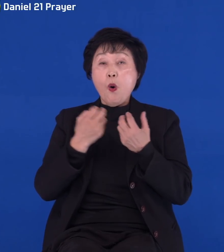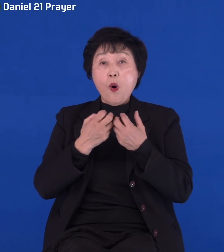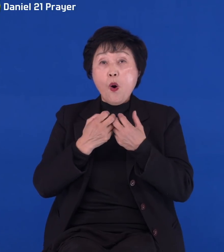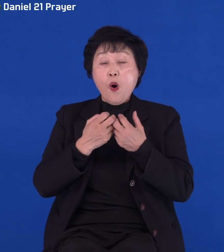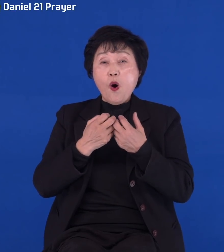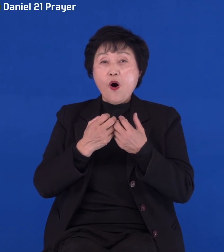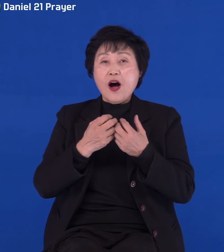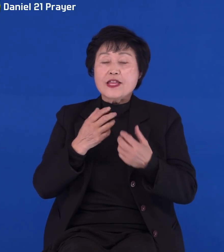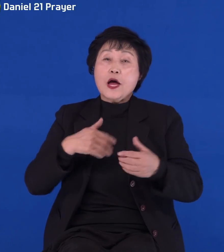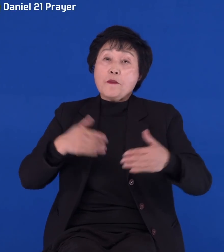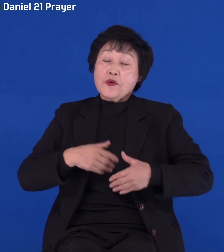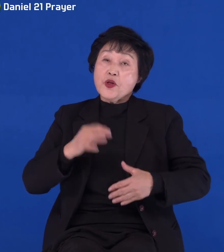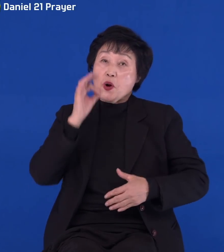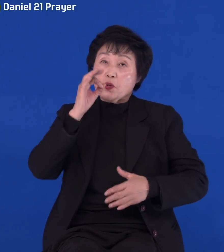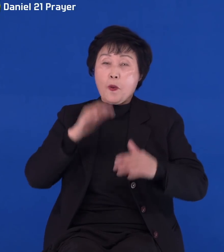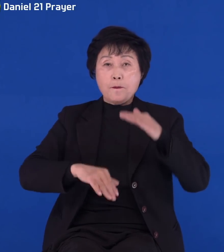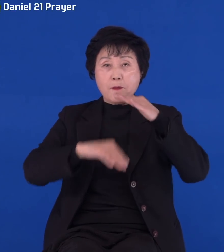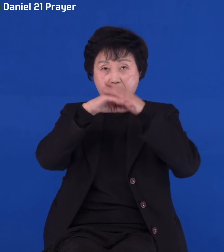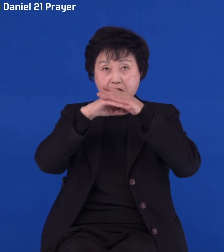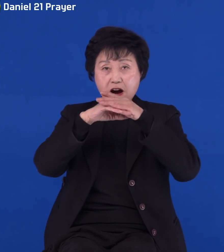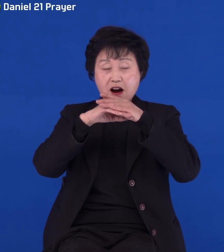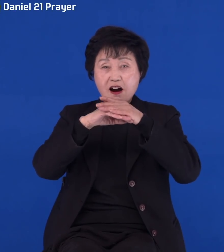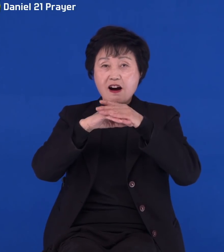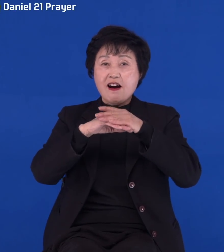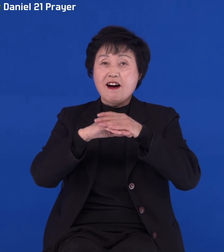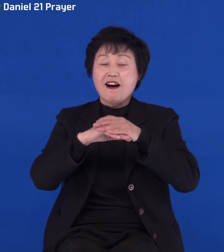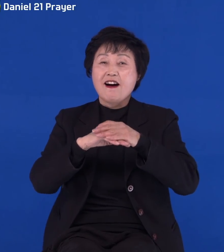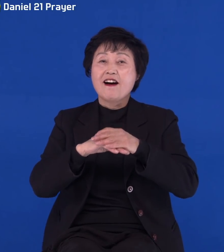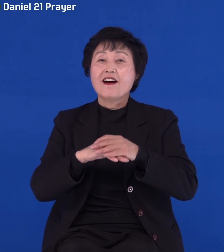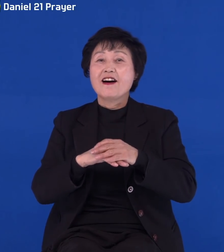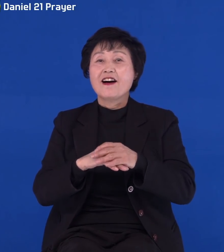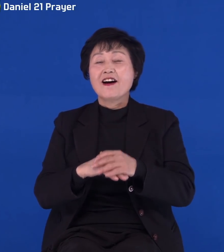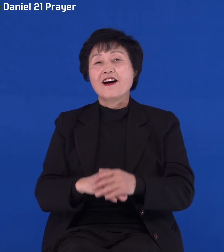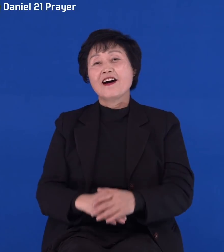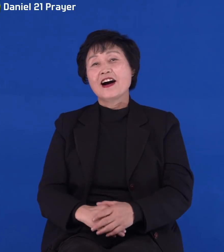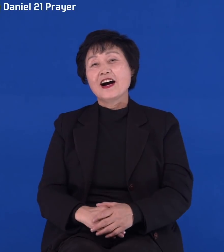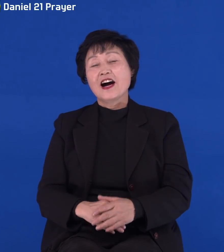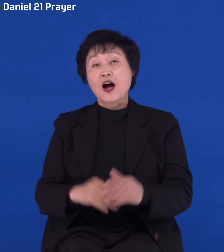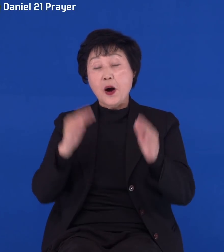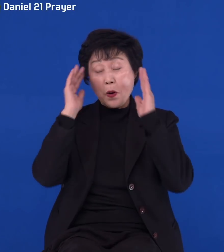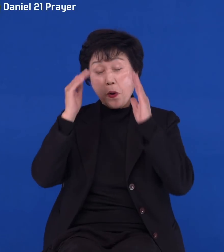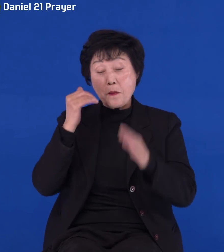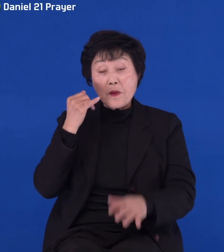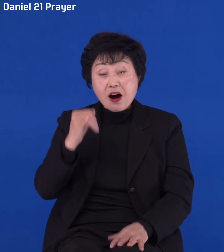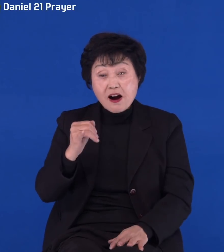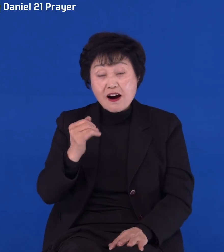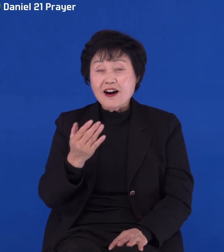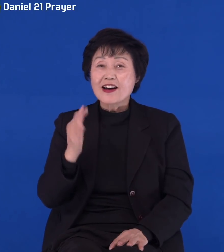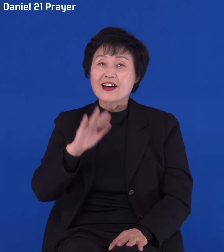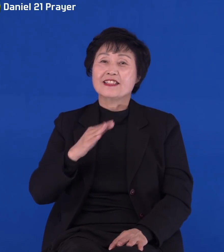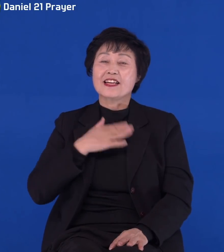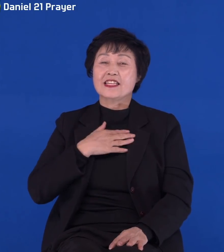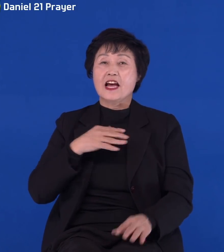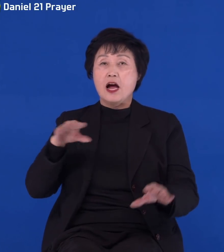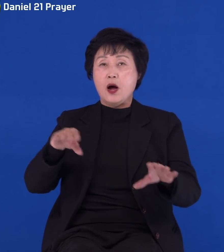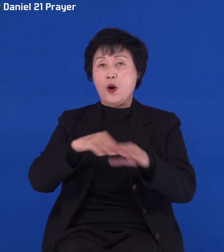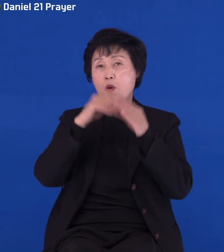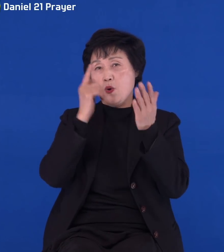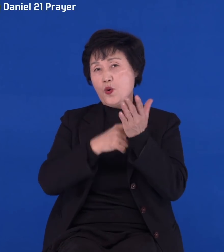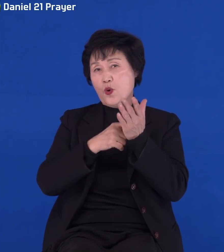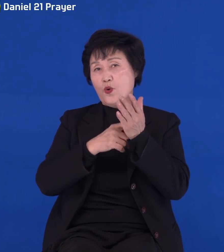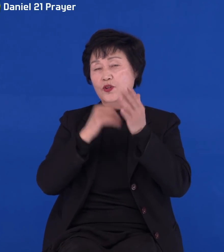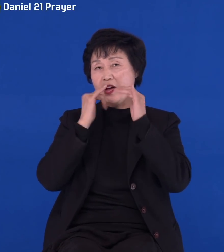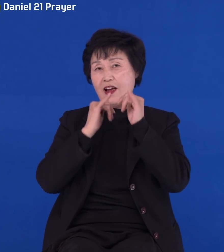말이 됩니까? 학점 1.23이 어떻게 장학금을 받고 학점 1.23이 총장상을 받냐 이거예요. 하나님의